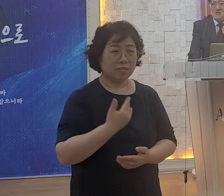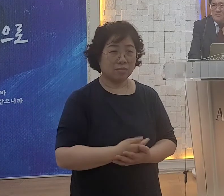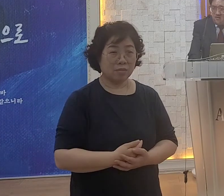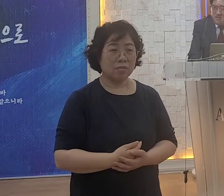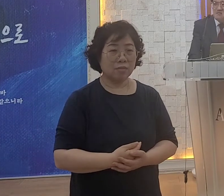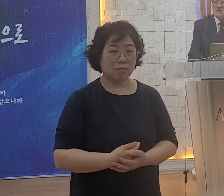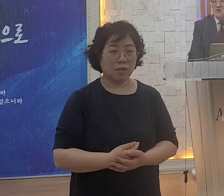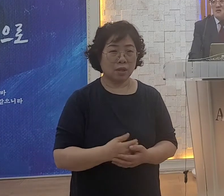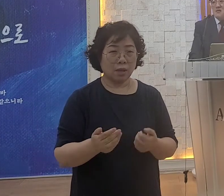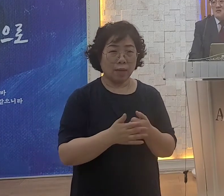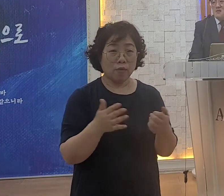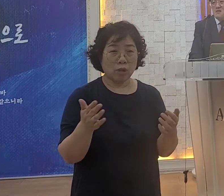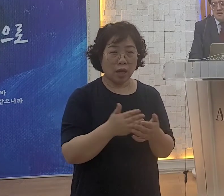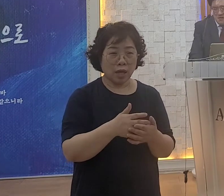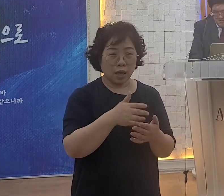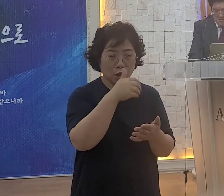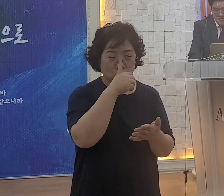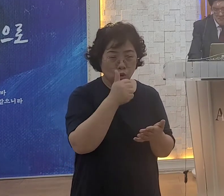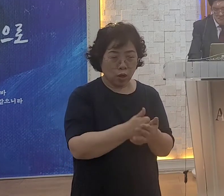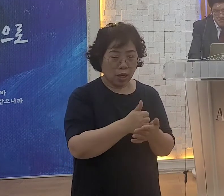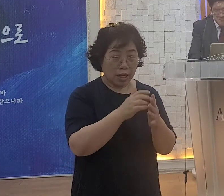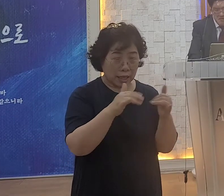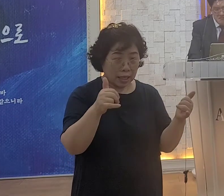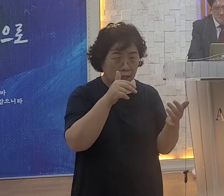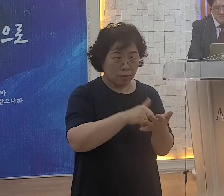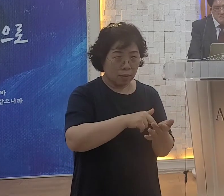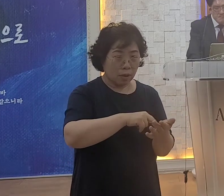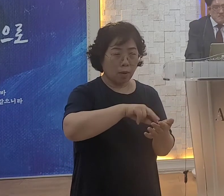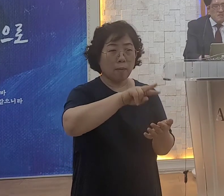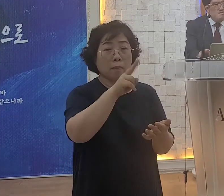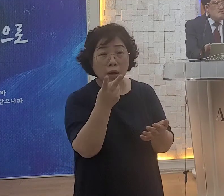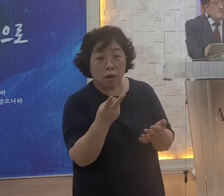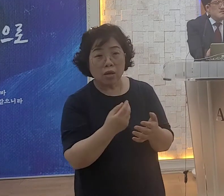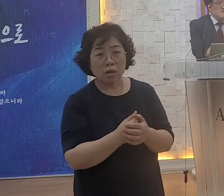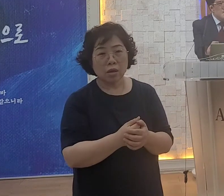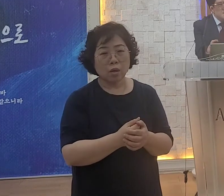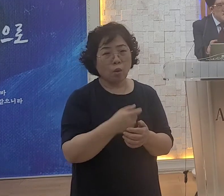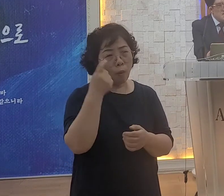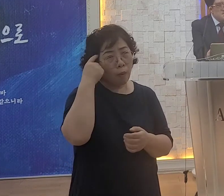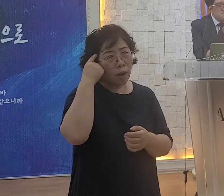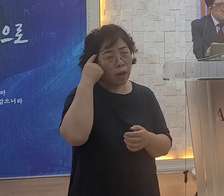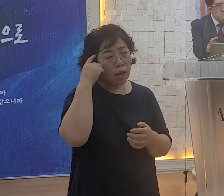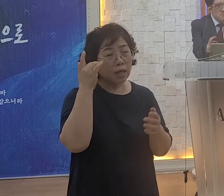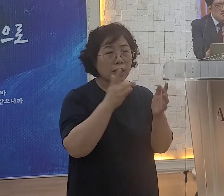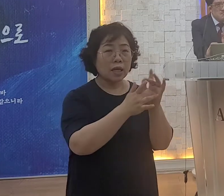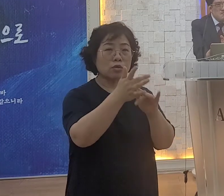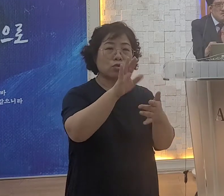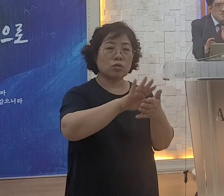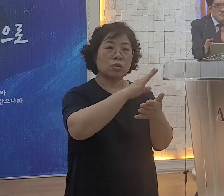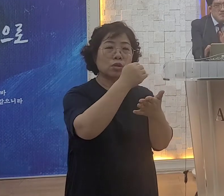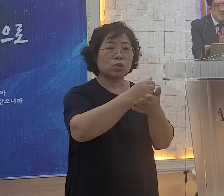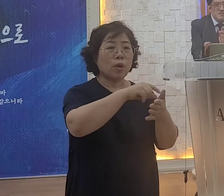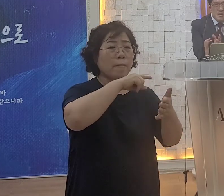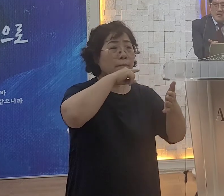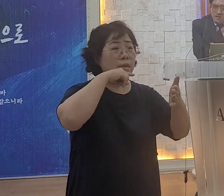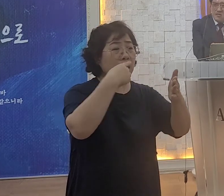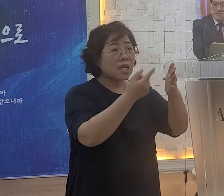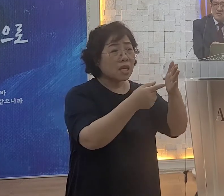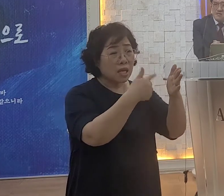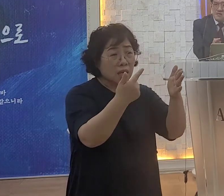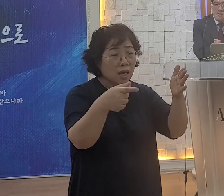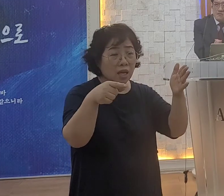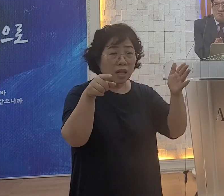신분이 바뀐 것이다 라는 사실. 뭐 때문에요? 오직 예수 그리스도를 믿는